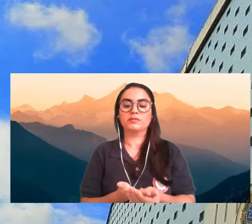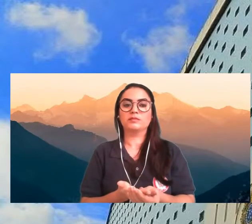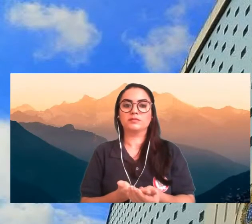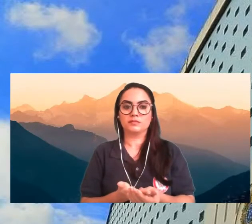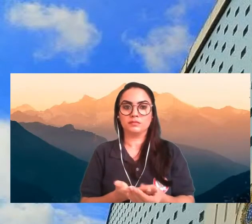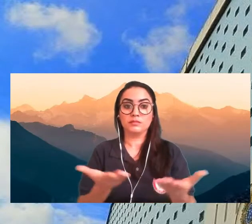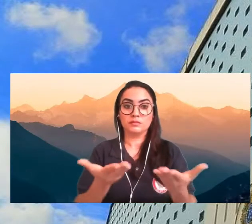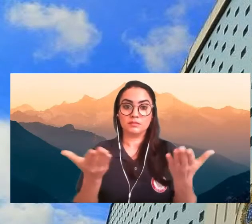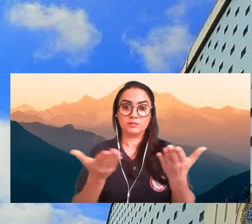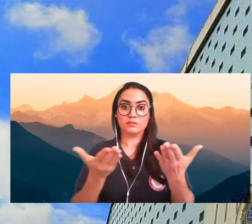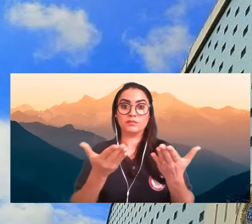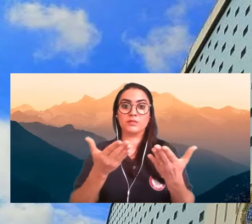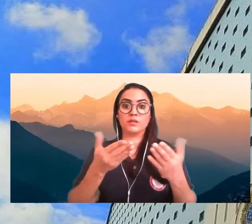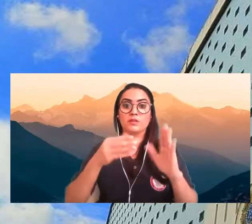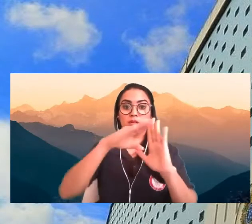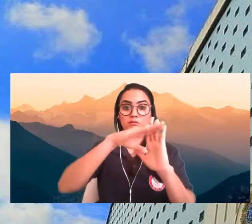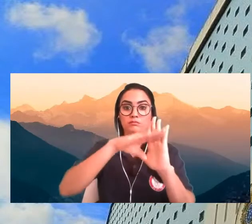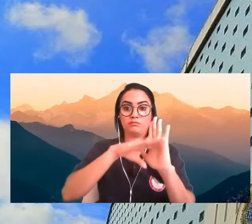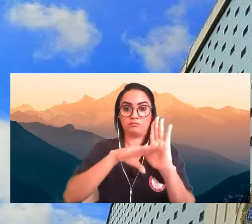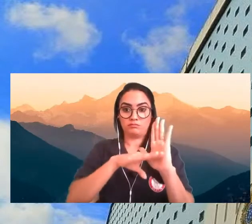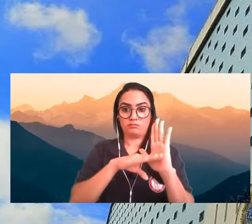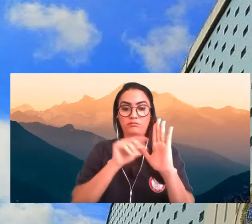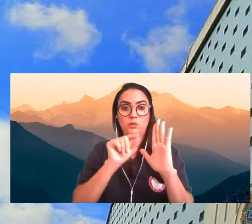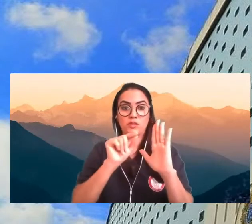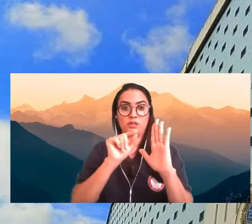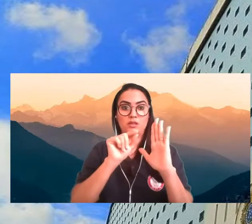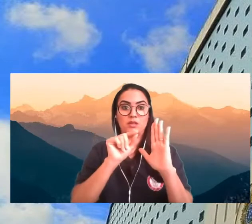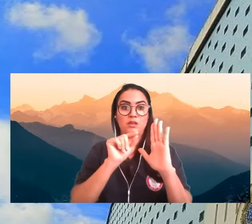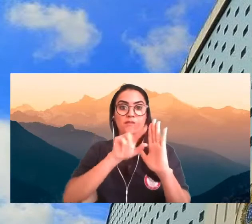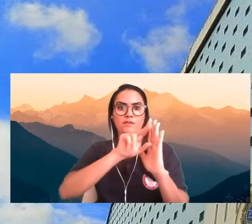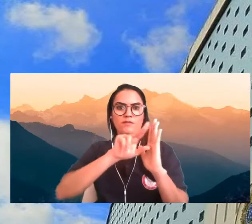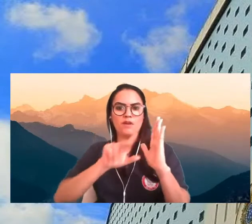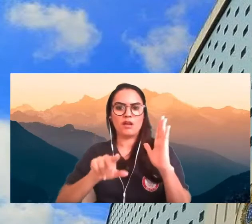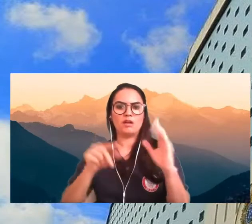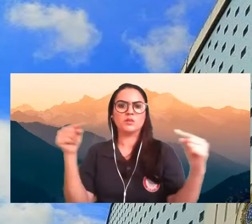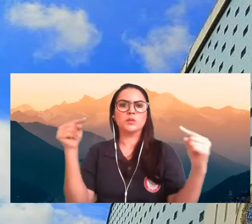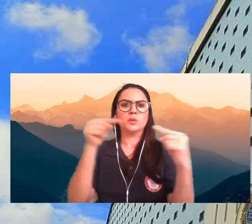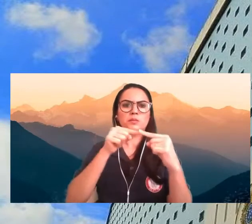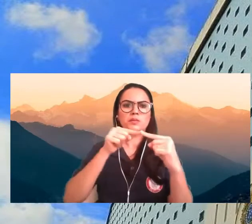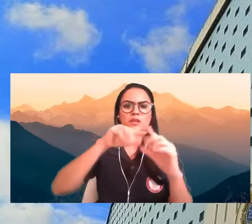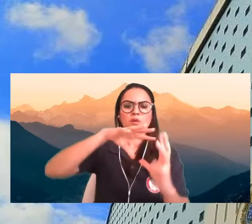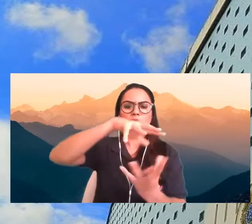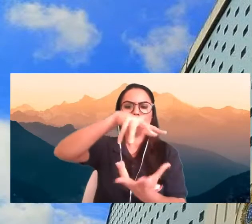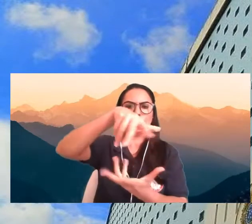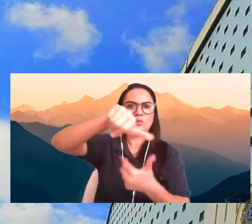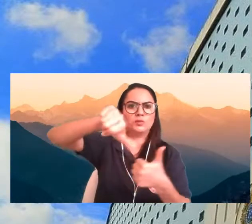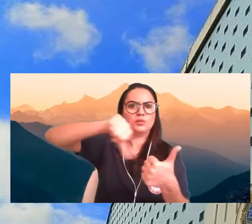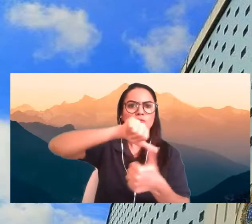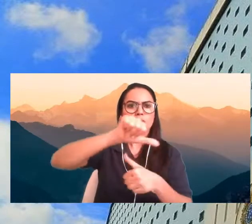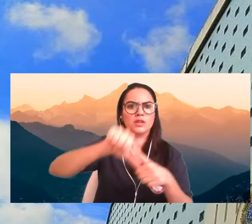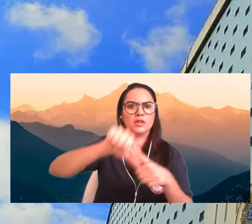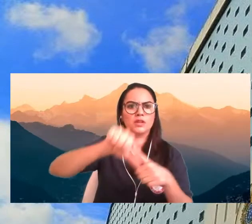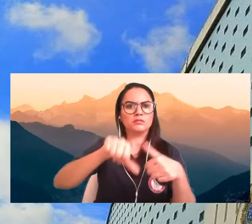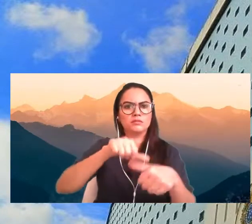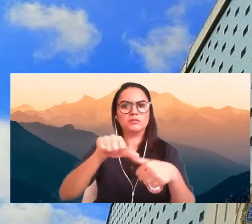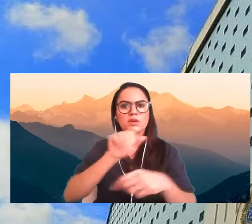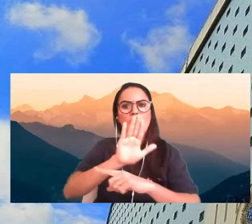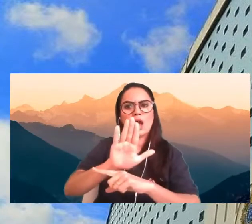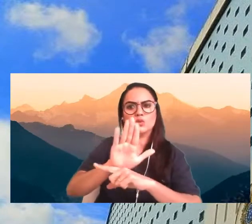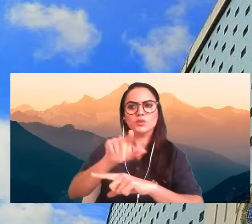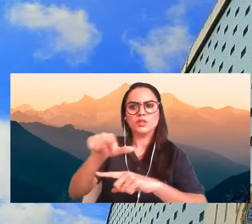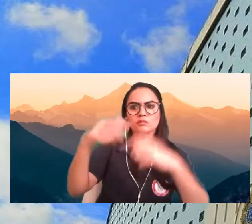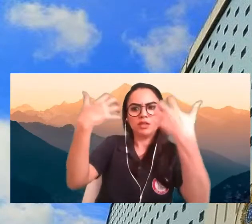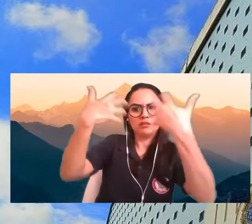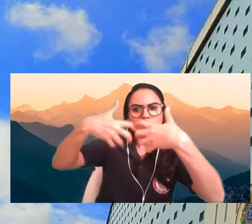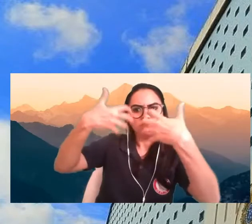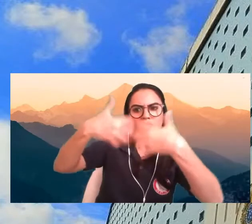processo formativo voltado para um mundo permanentemente em transformação, integrando valores cognitivos, de acordo,